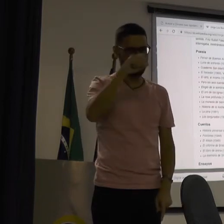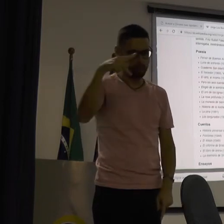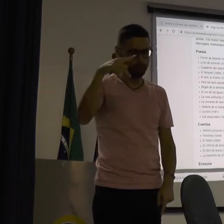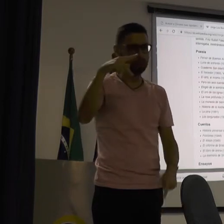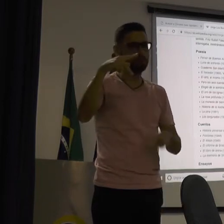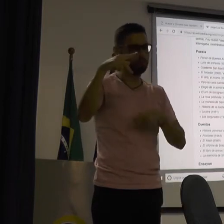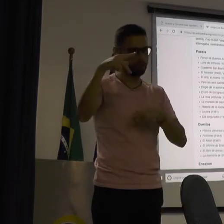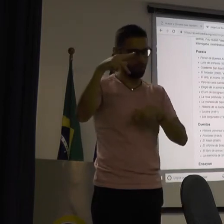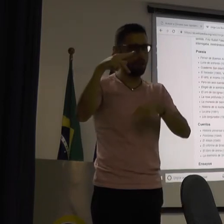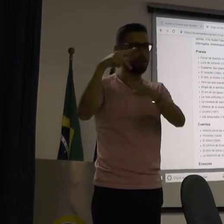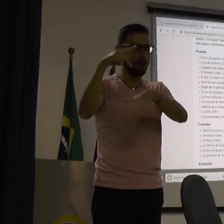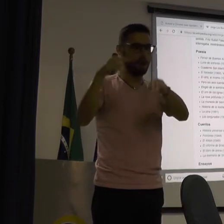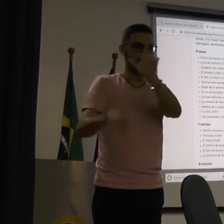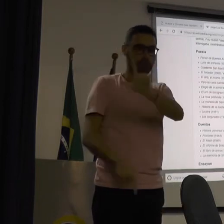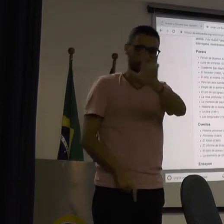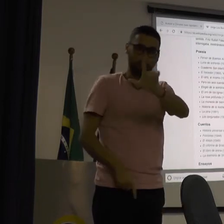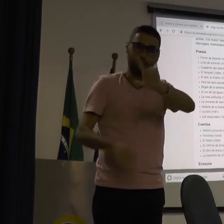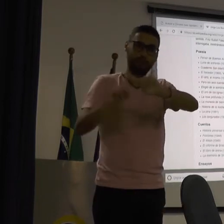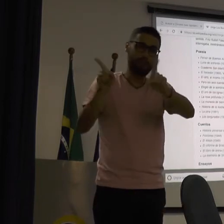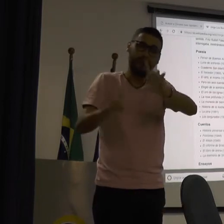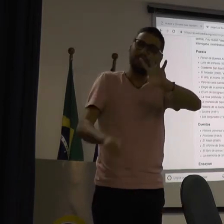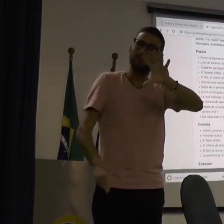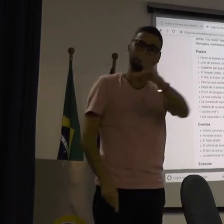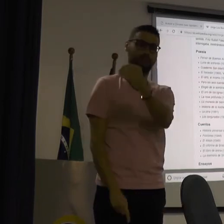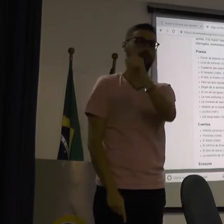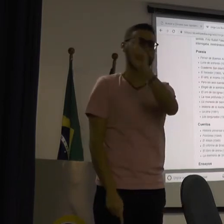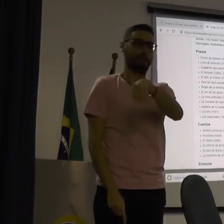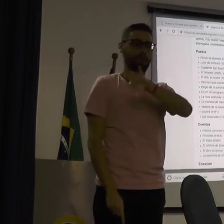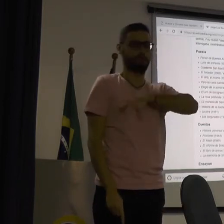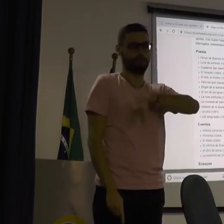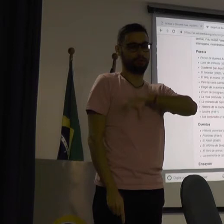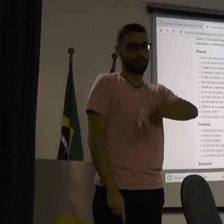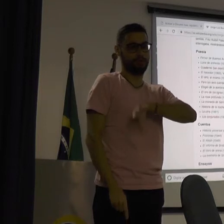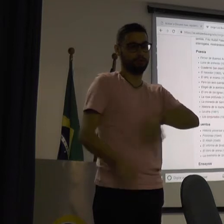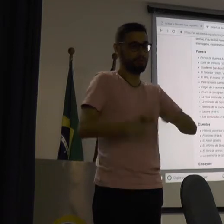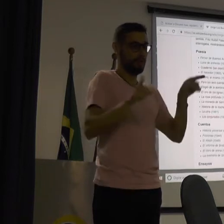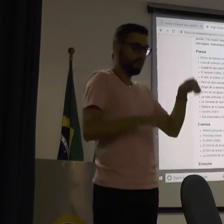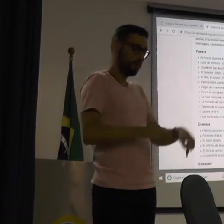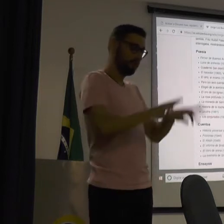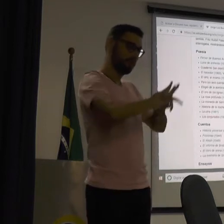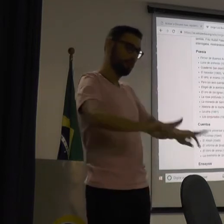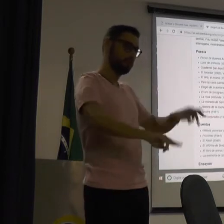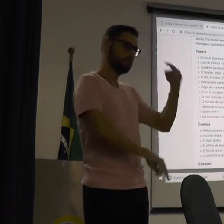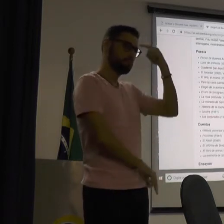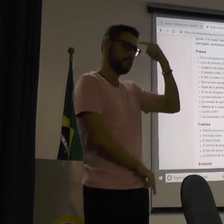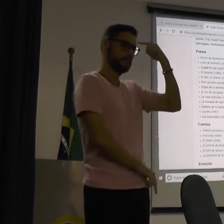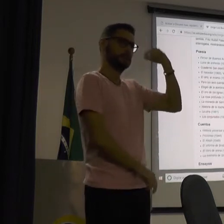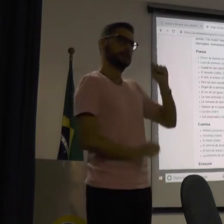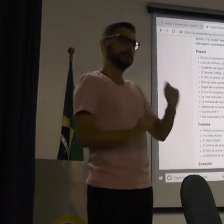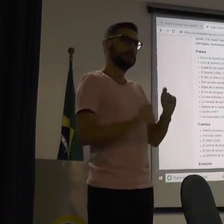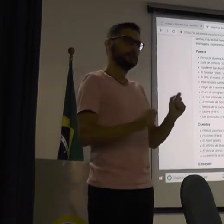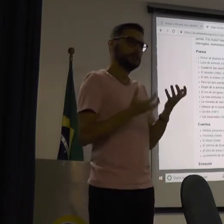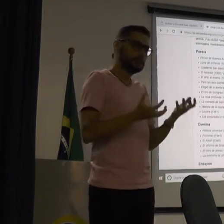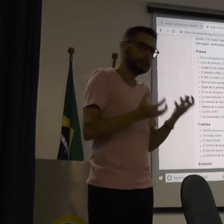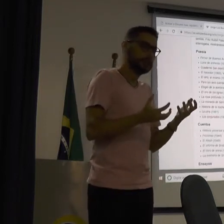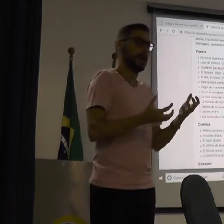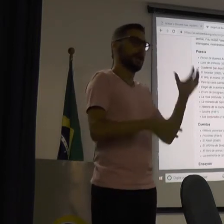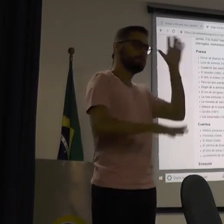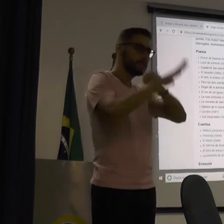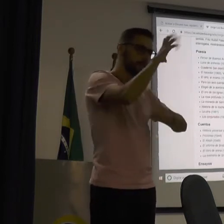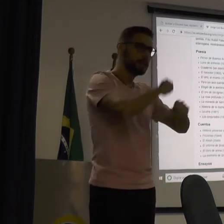tudo feito em português. Mas pra gente, naquela época, era uma questão assim de honra, que todo mundo que saísse aqui da UFSC que soubesse muito